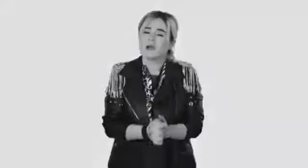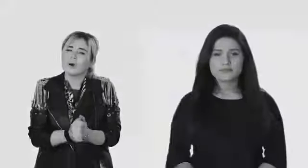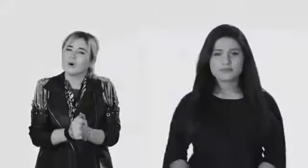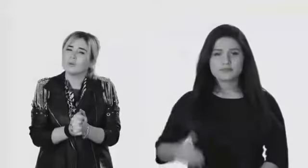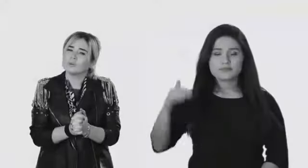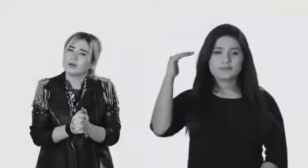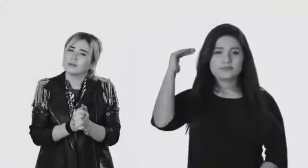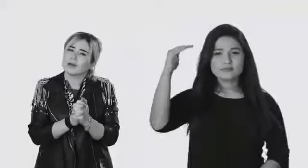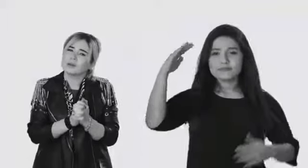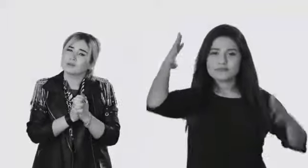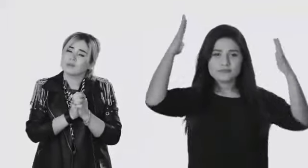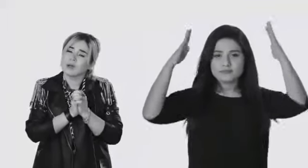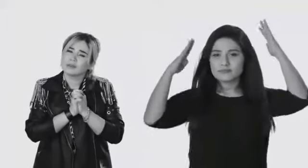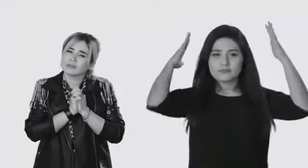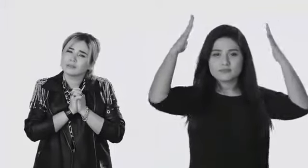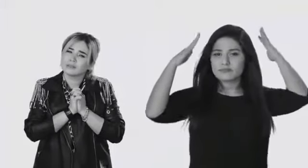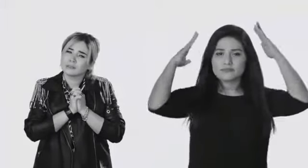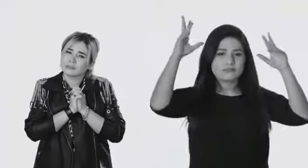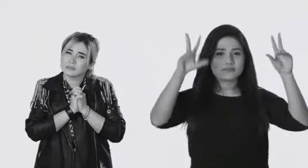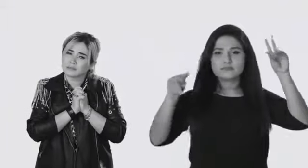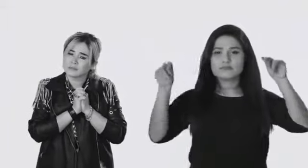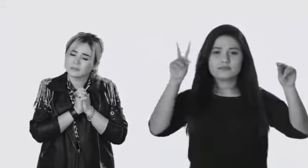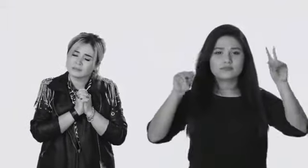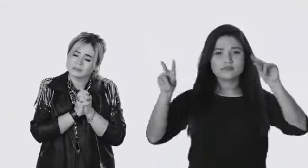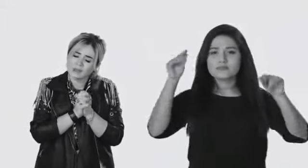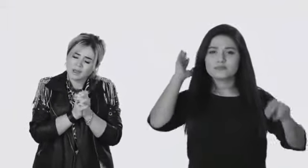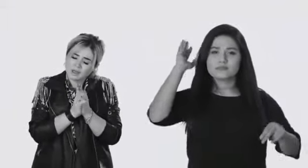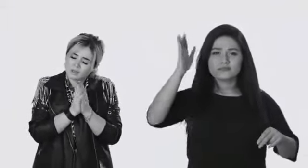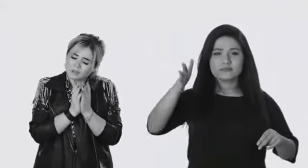böyüməyəcək. Onların arzuları